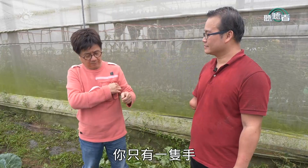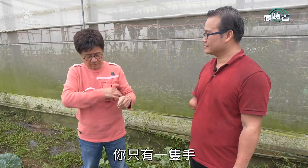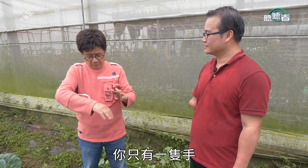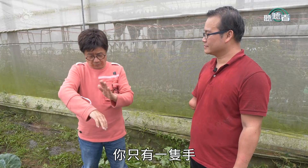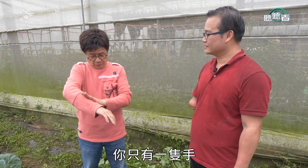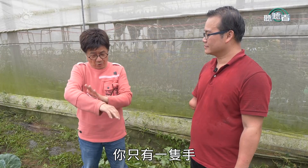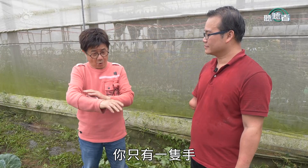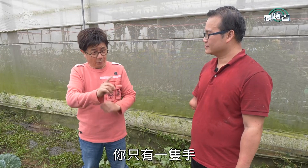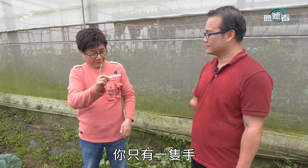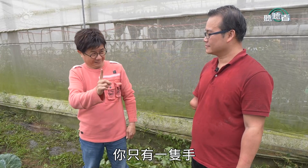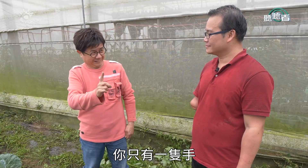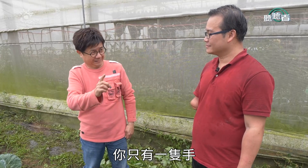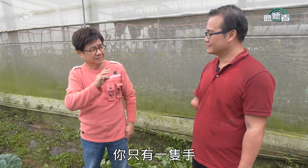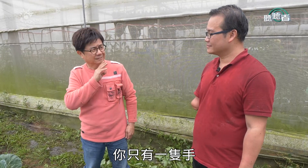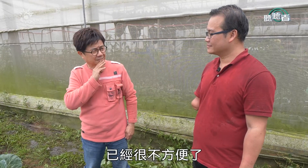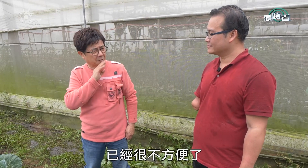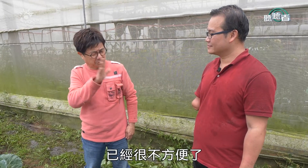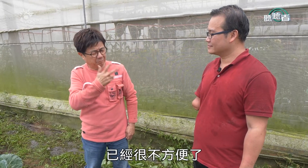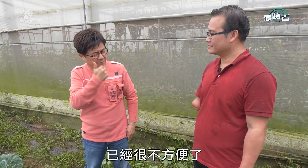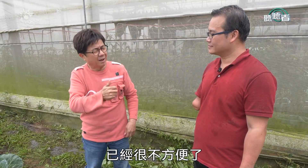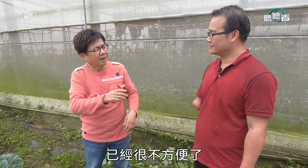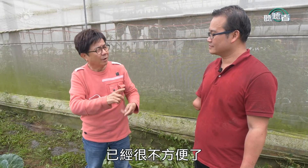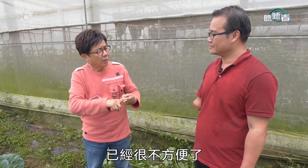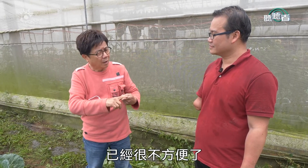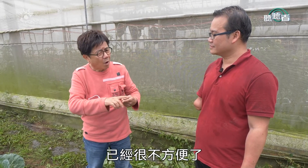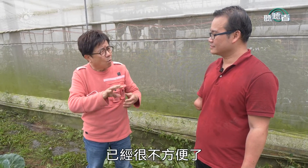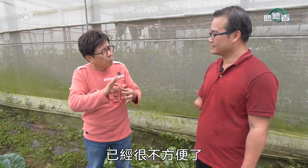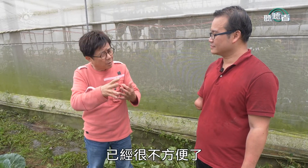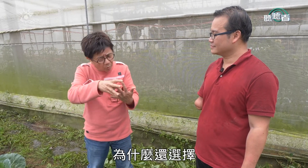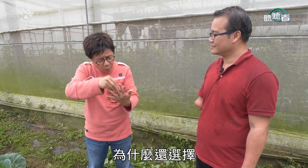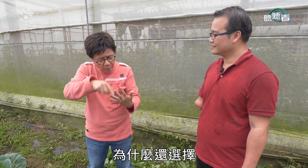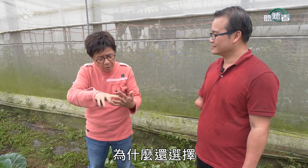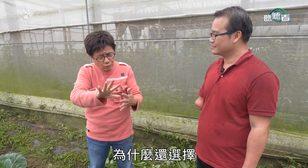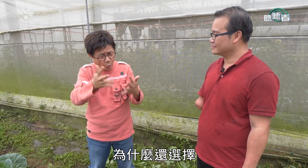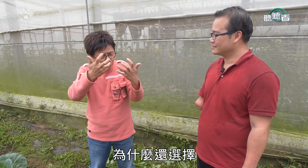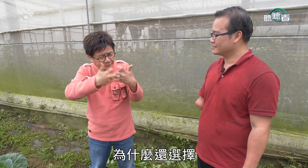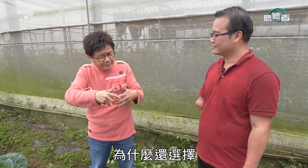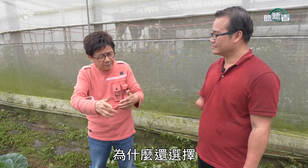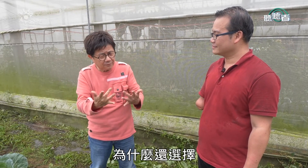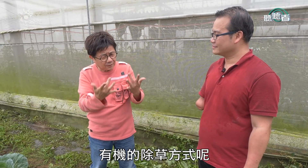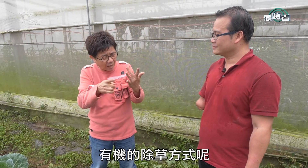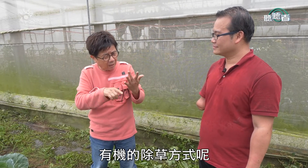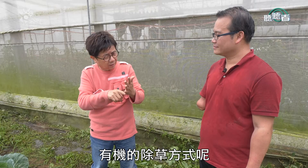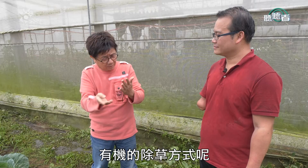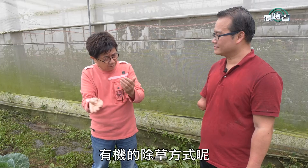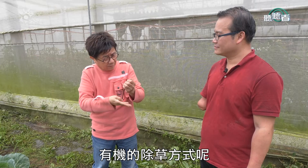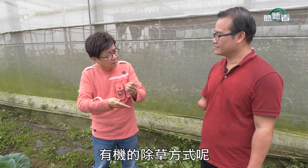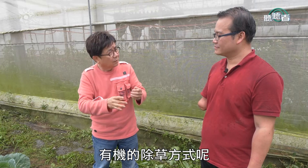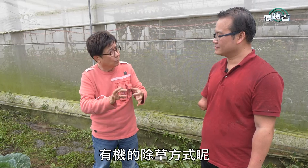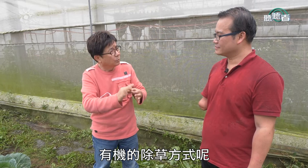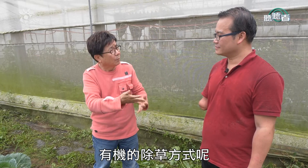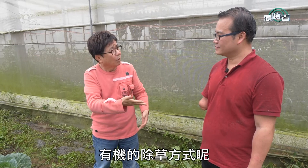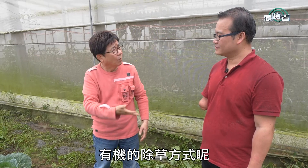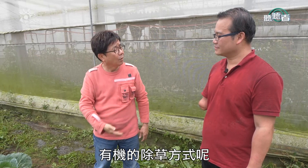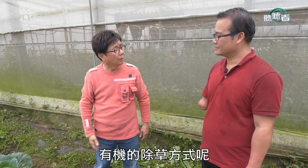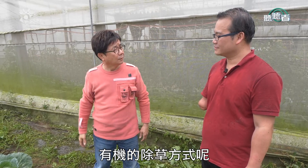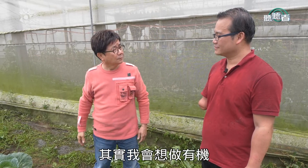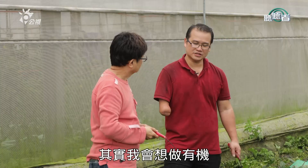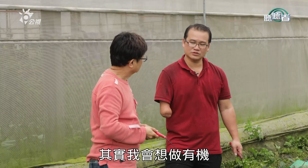你只有一只手已经很不方便了，为什么还选择有机的除草方式呢？ 其实